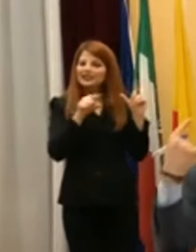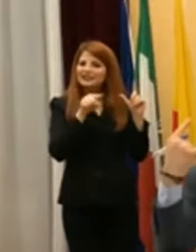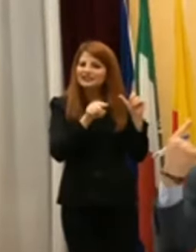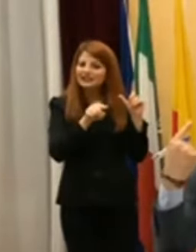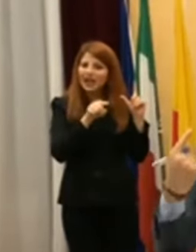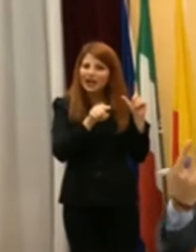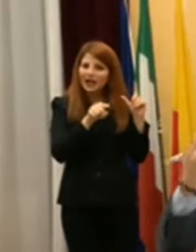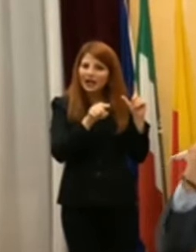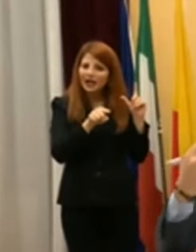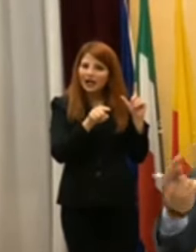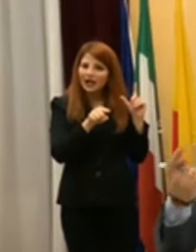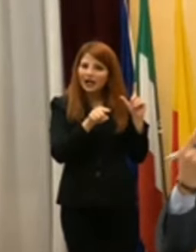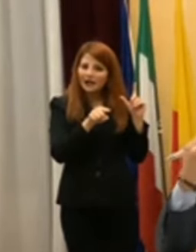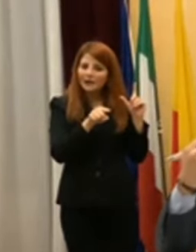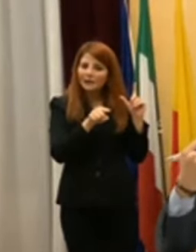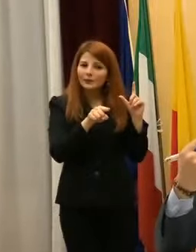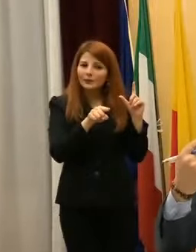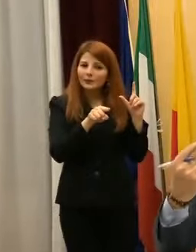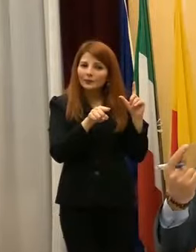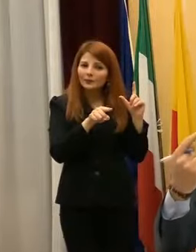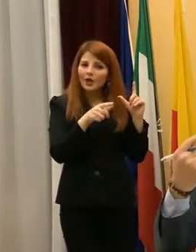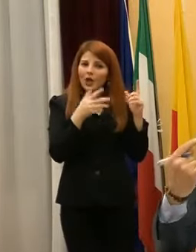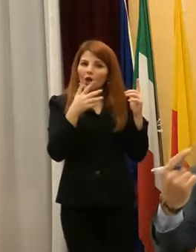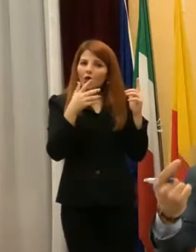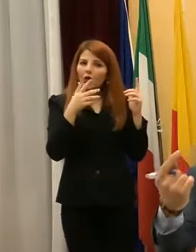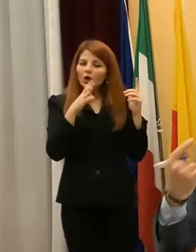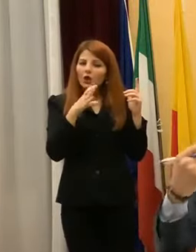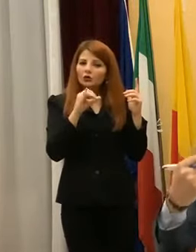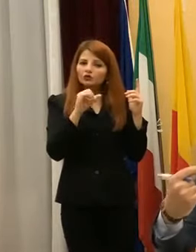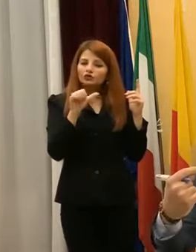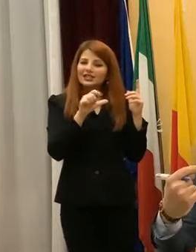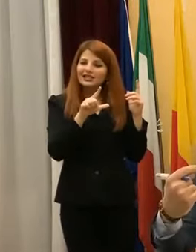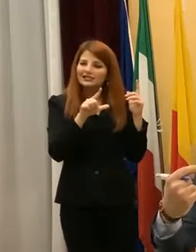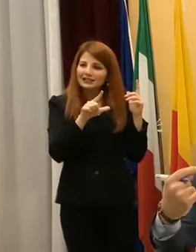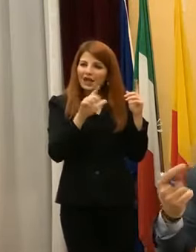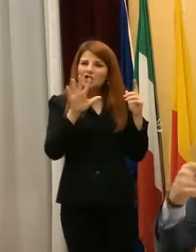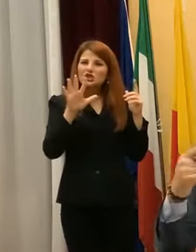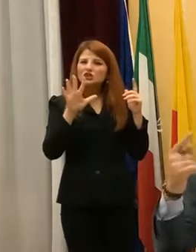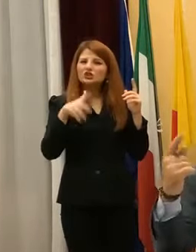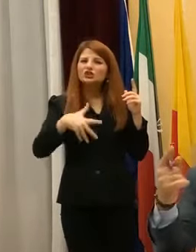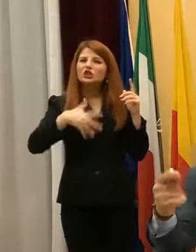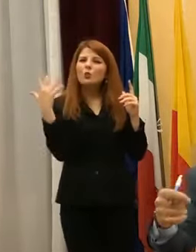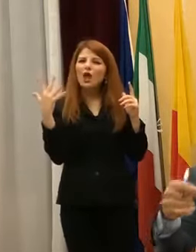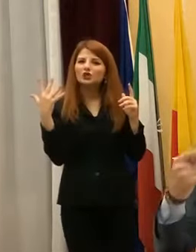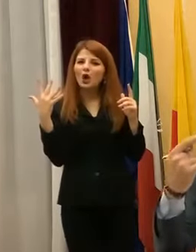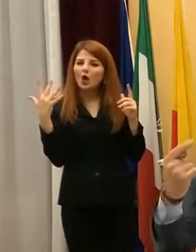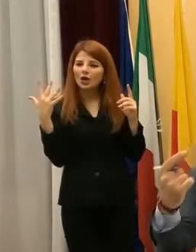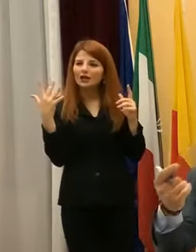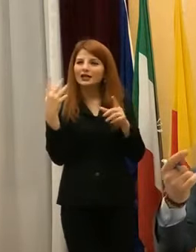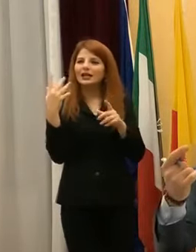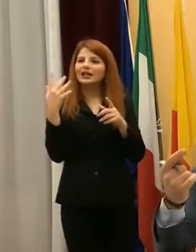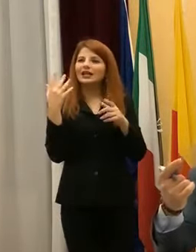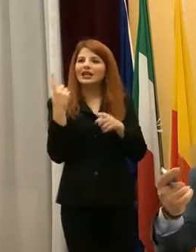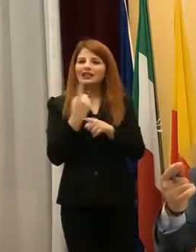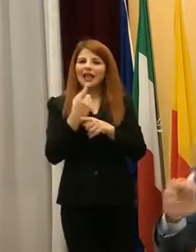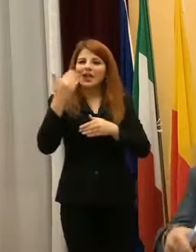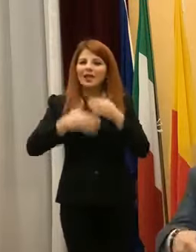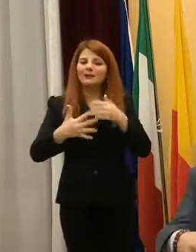intimare il termine di 5 giorni per la rimozione dell'incarico di questo signore, intimazione